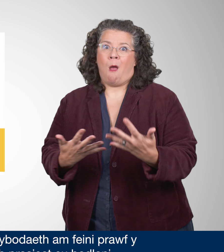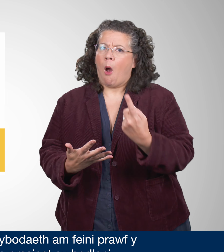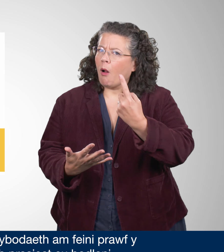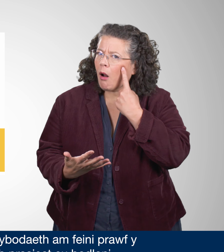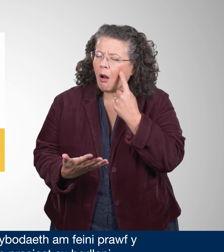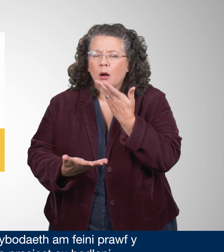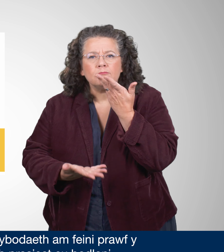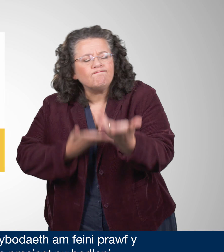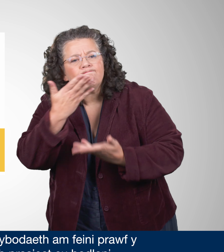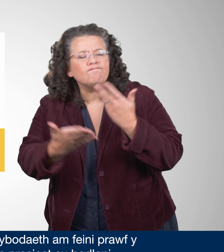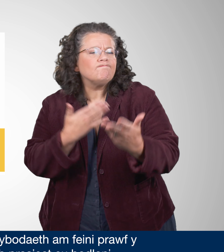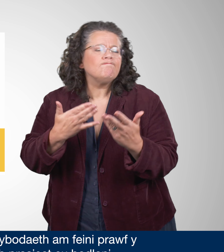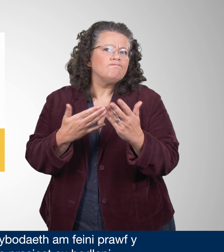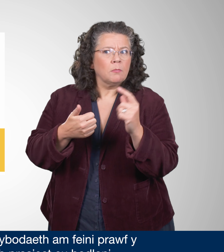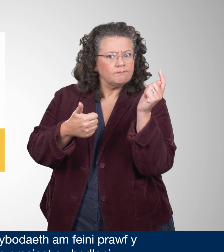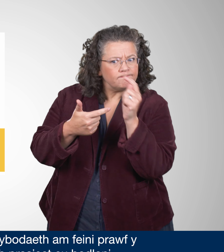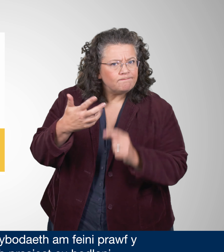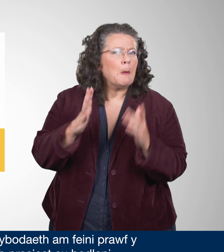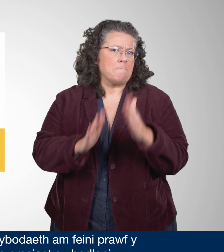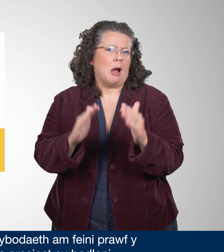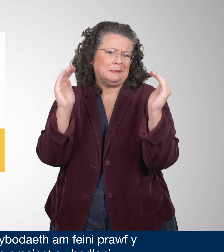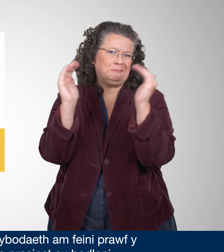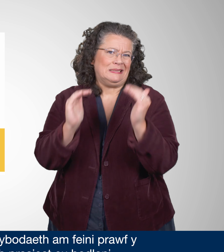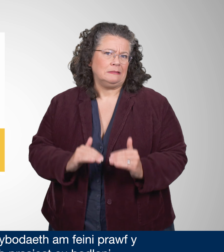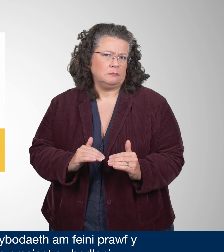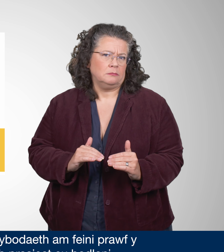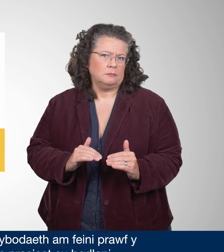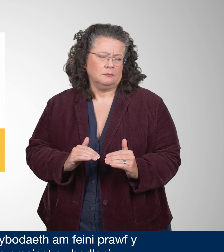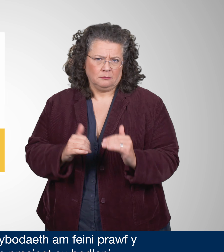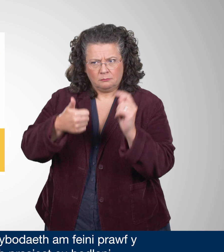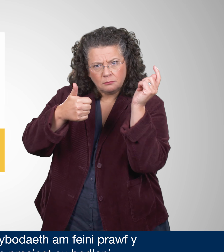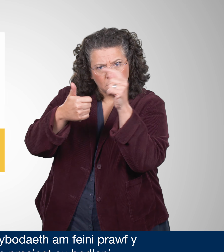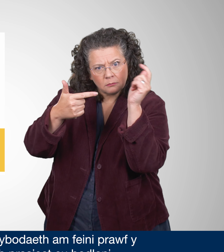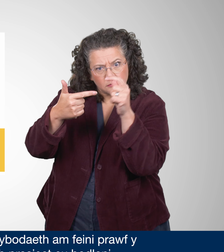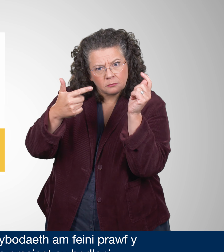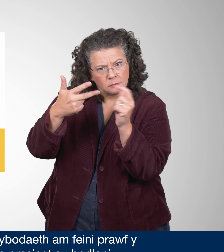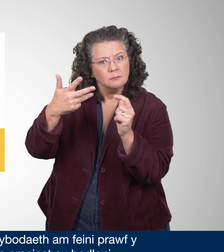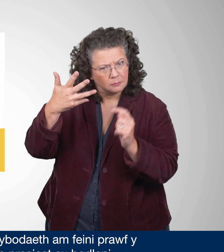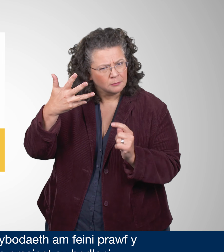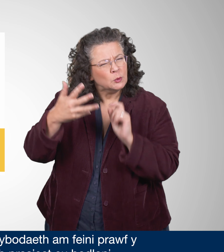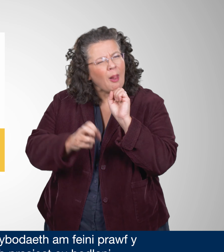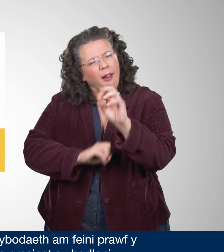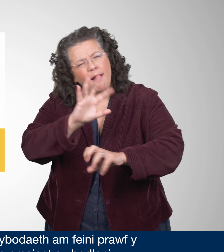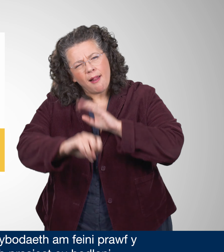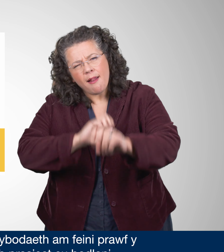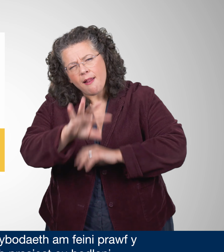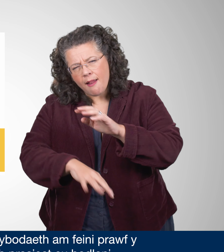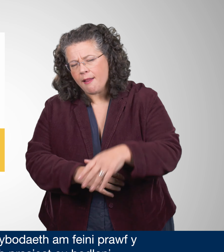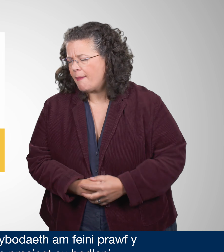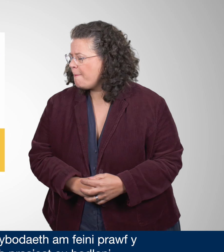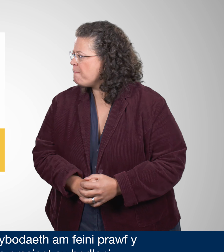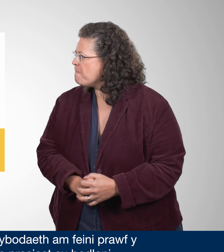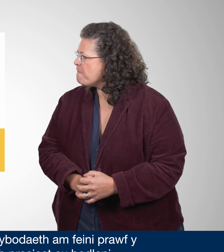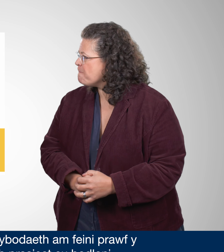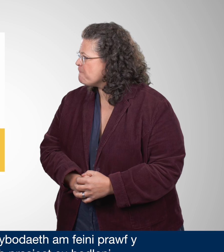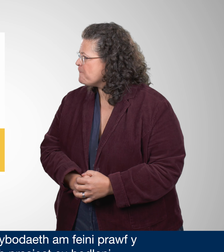Mae'r sleidiau nesaf yn rhoi gwybodaeth am Meini Prawf y rhaglen y mae'n rhaid i bob